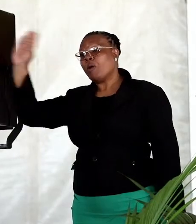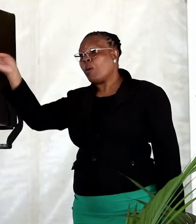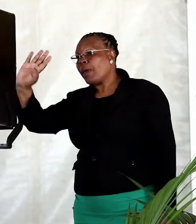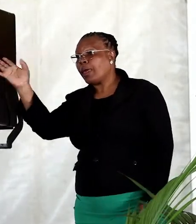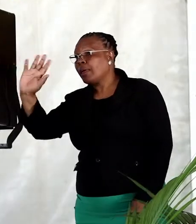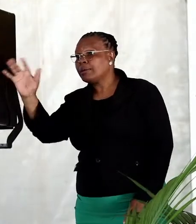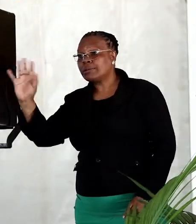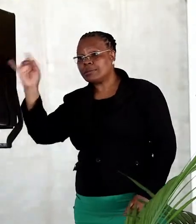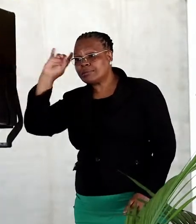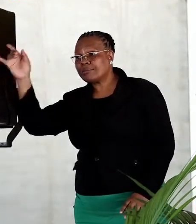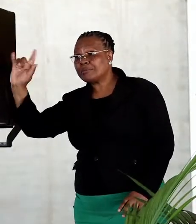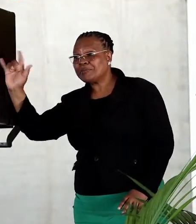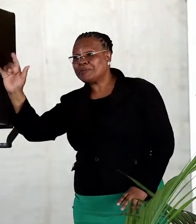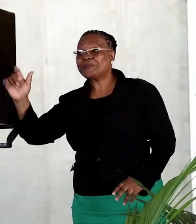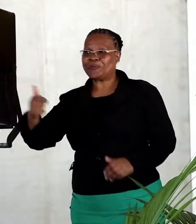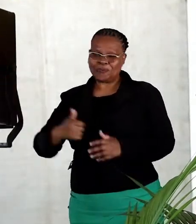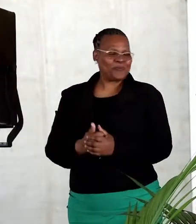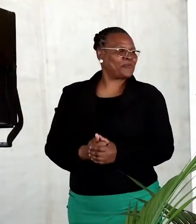Molweni.